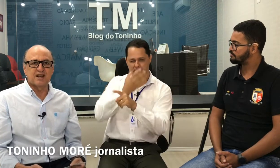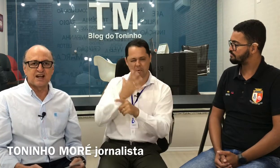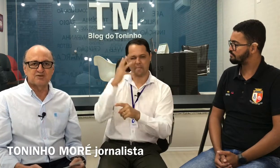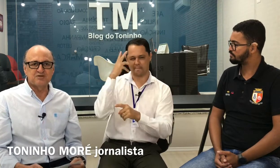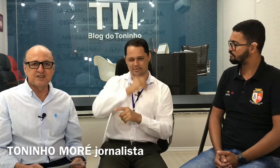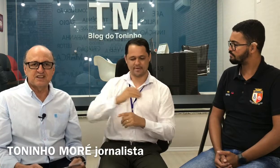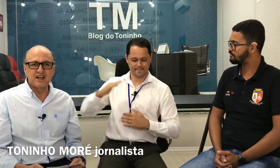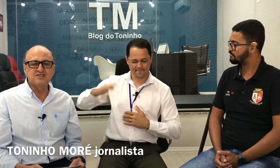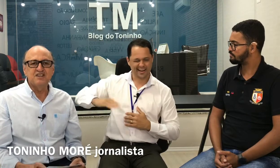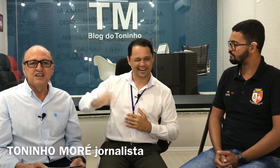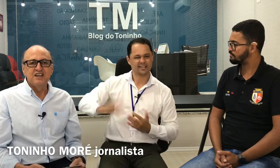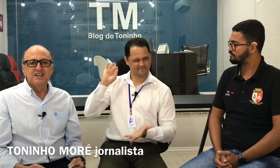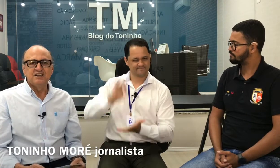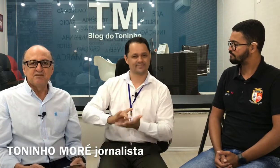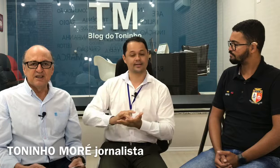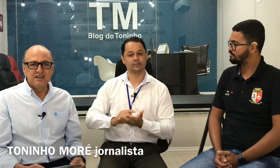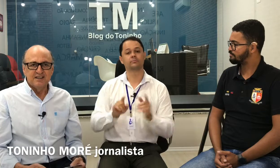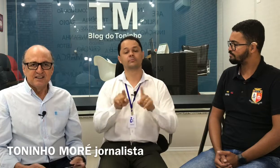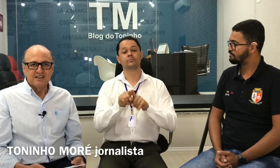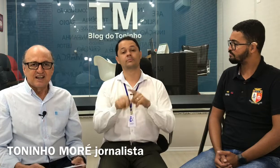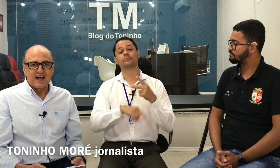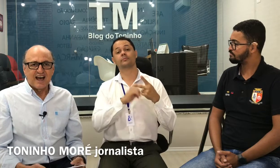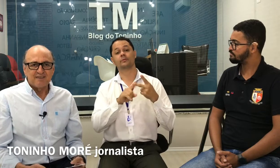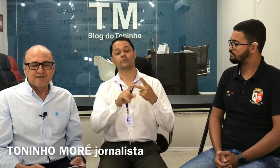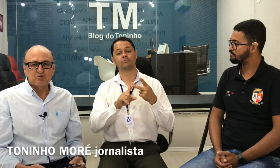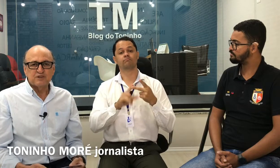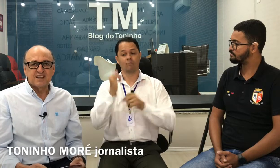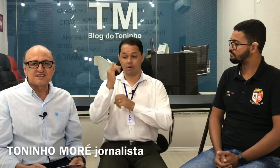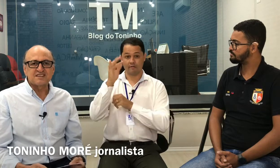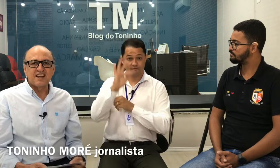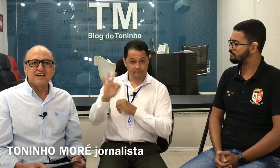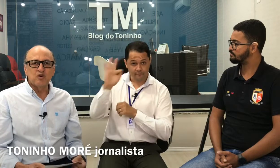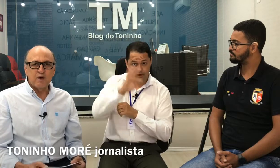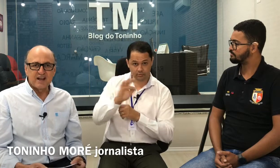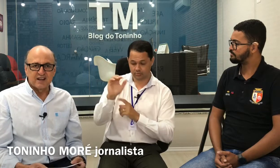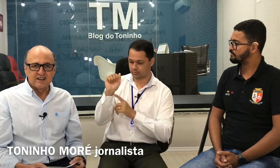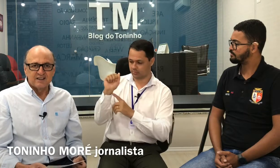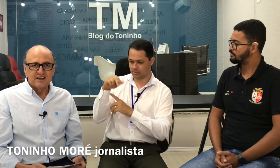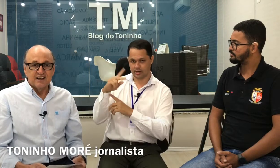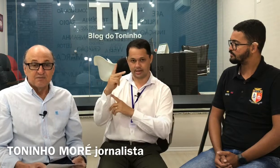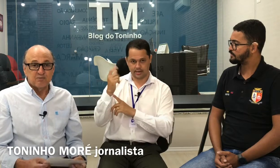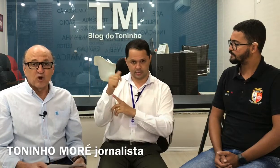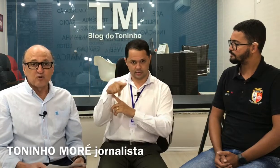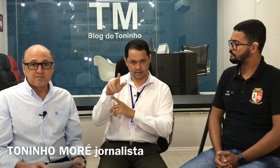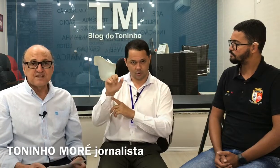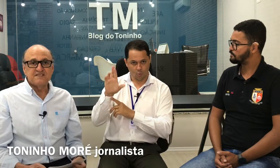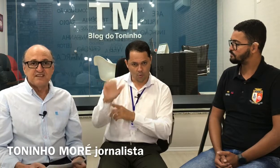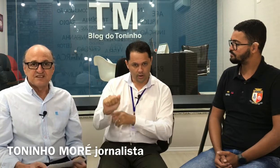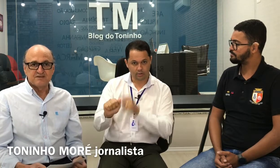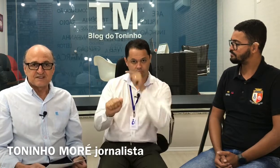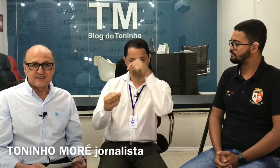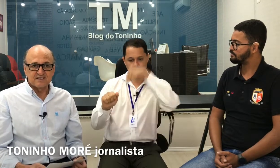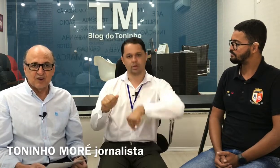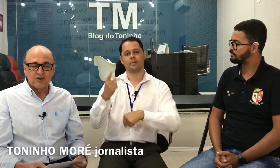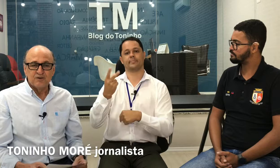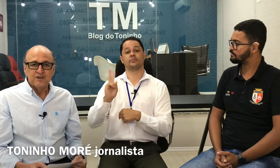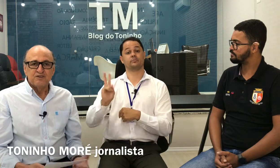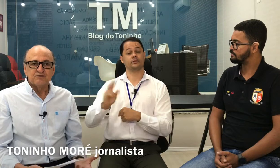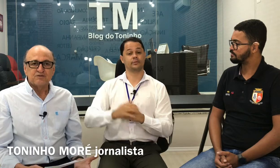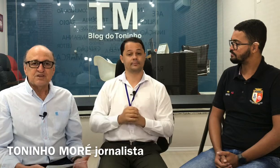de verdade, e também da Faculdades Anhanguera, Polo Presidente Venceslau. Você pode